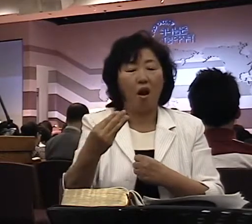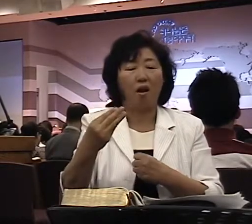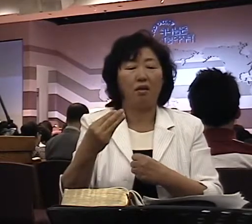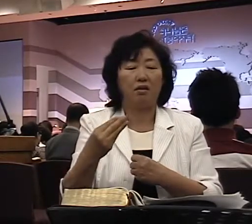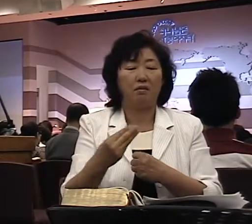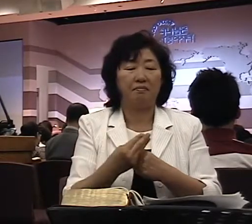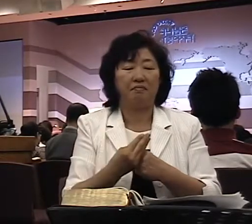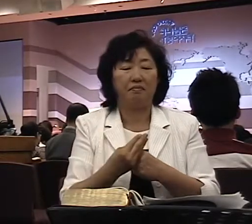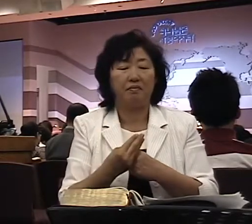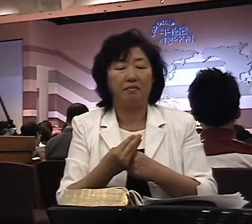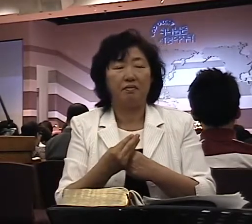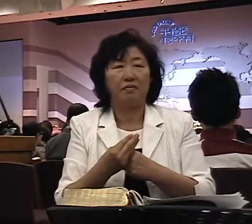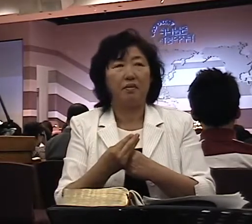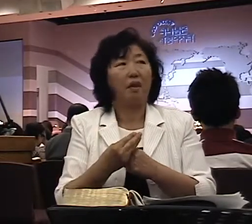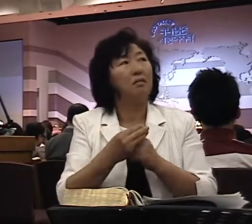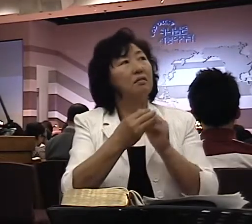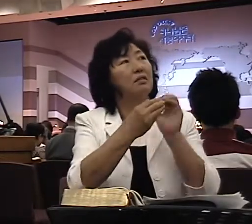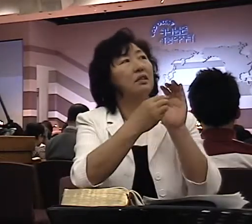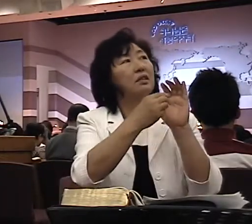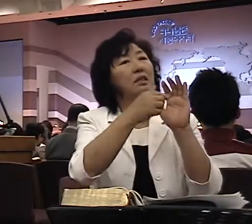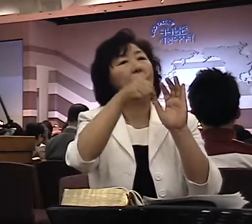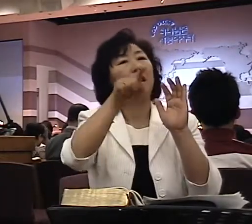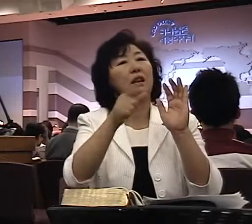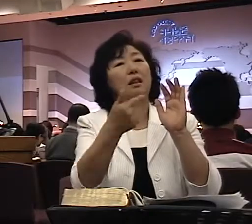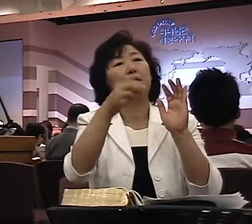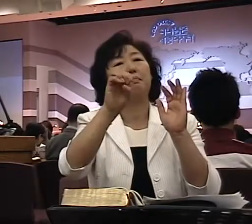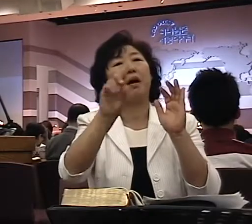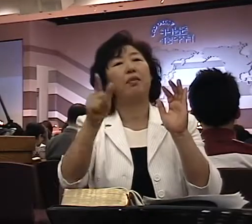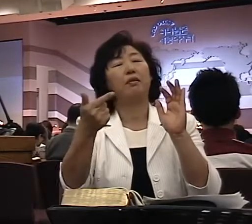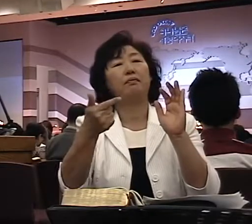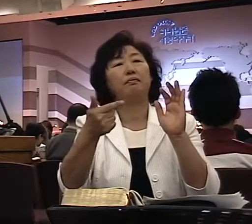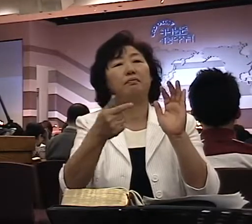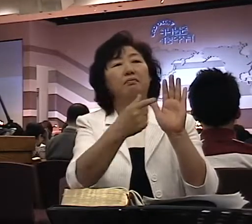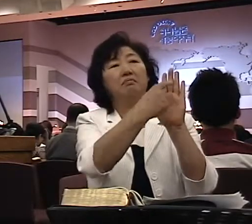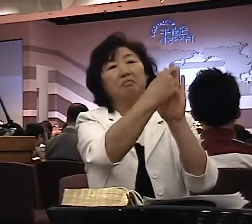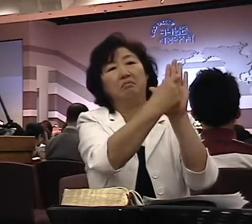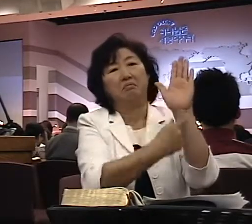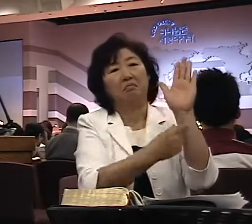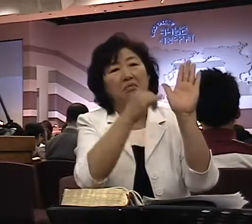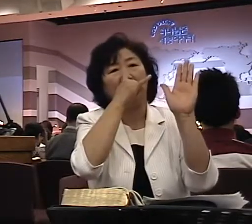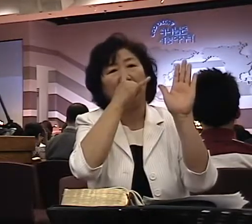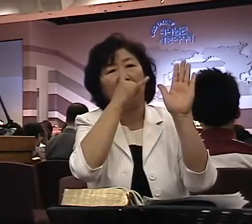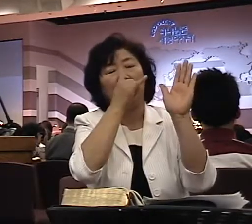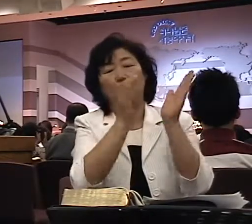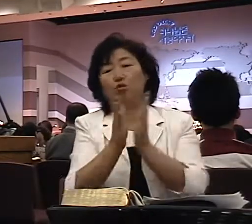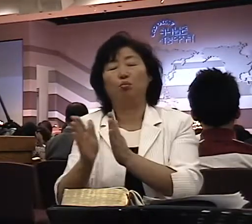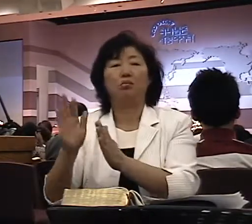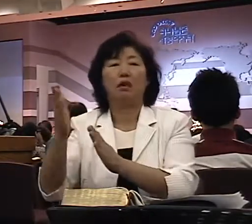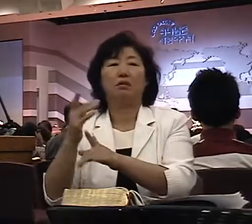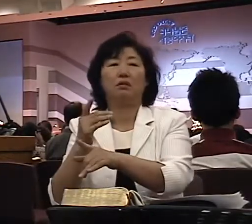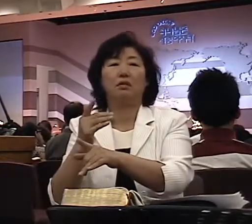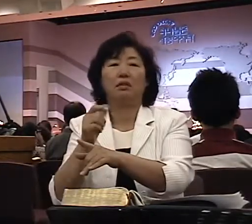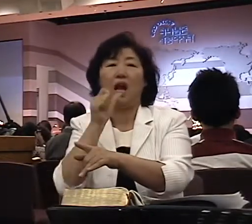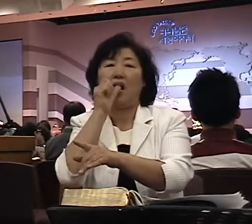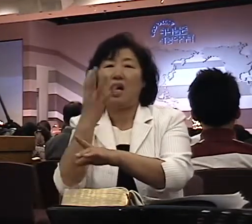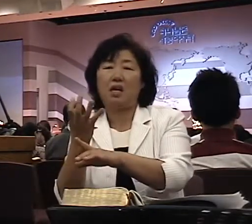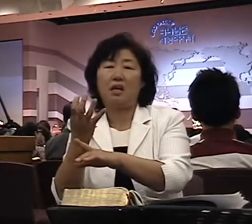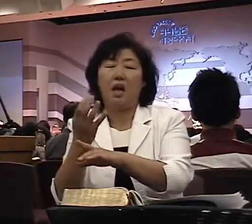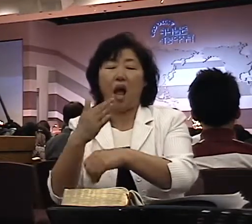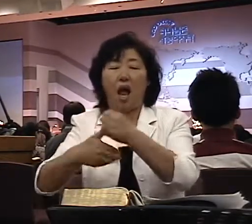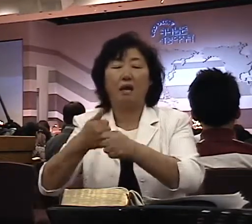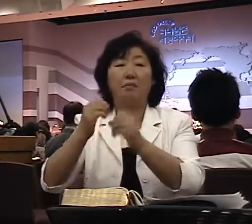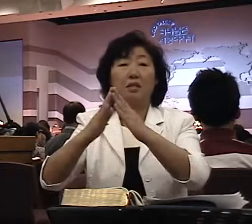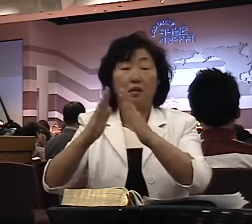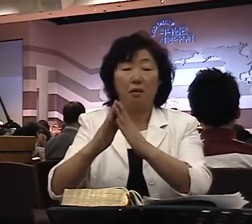있지만 준비된 그릇이 아니기 때문이 아닐까요? 하나님의 집에는 금그릇, 은그릇, 질그릇,